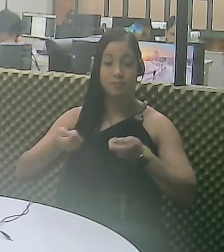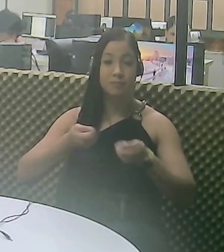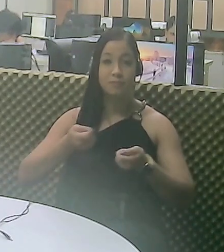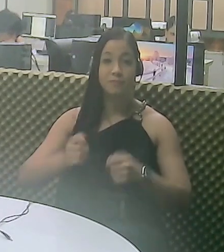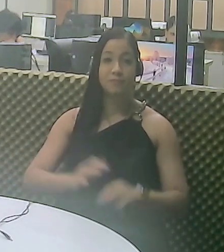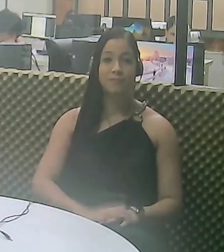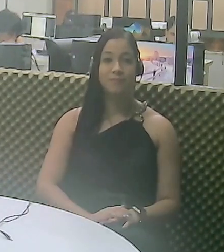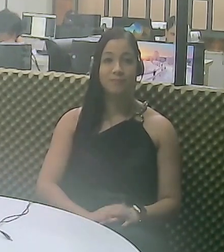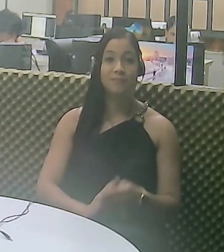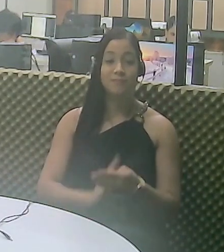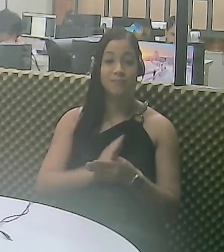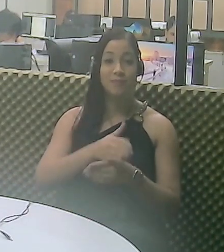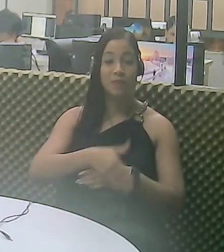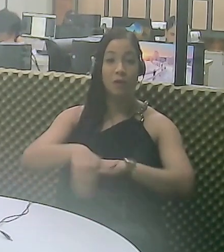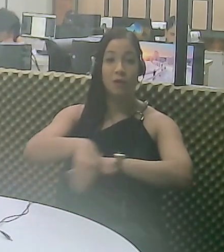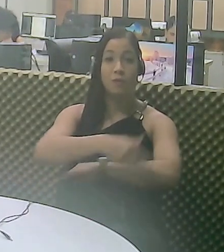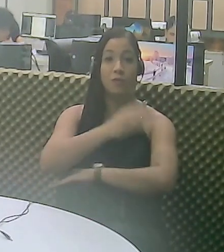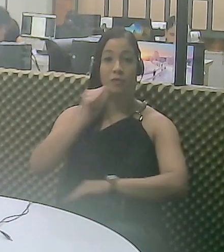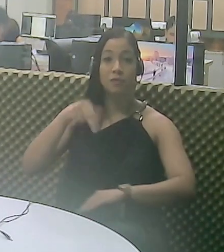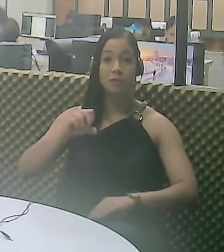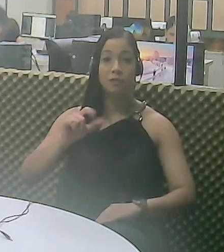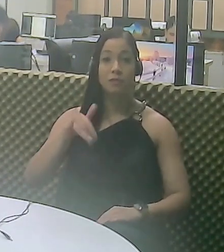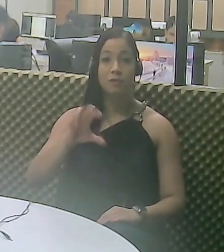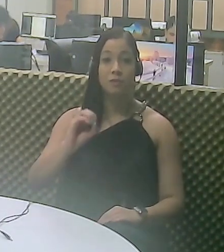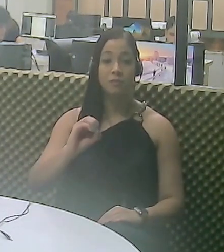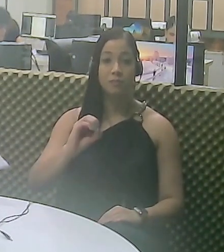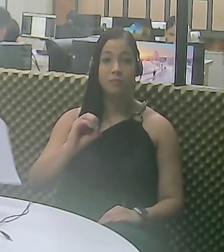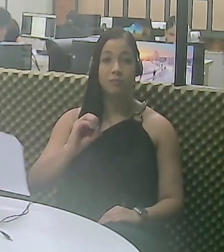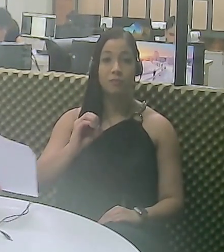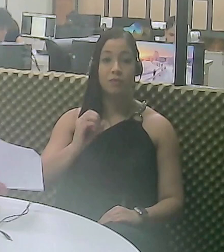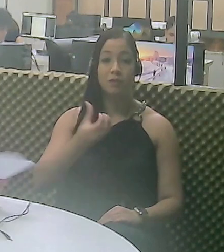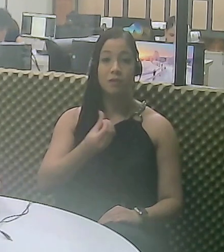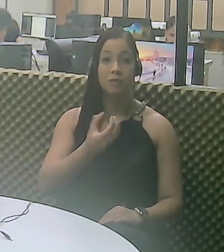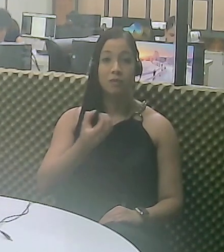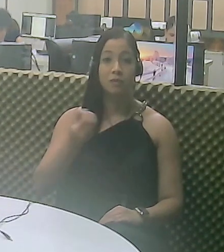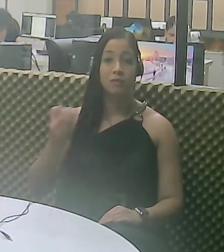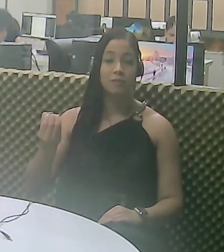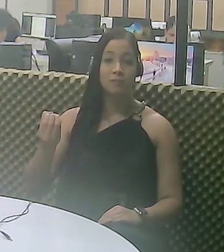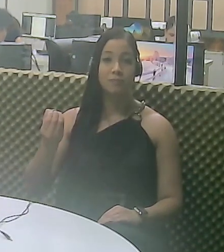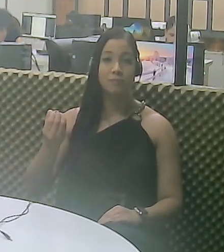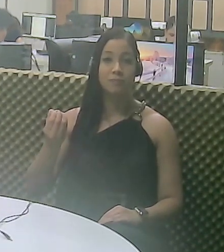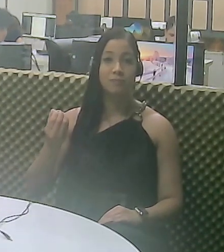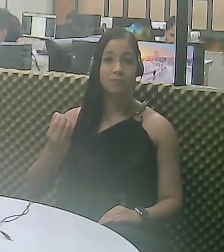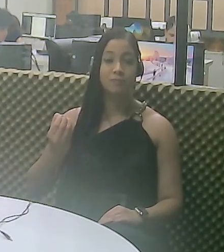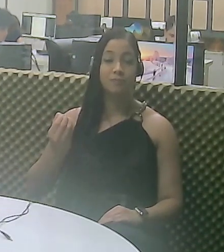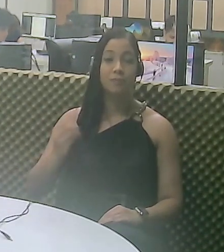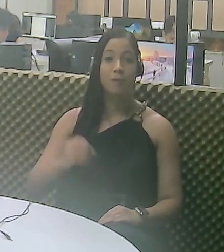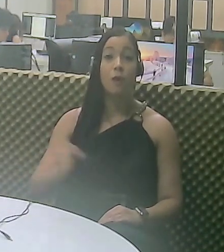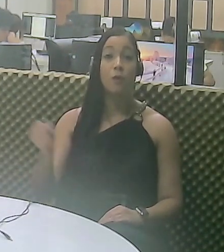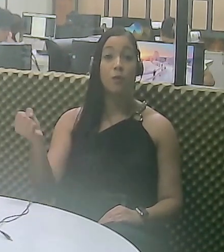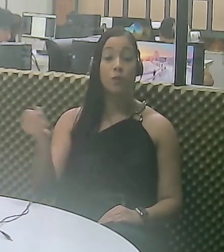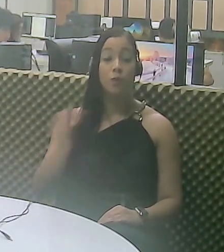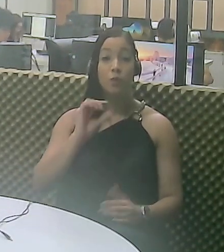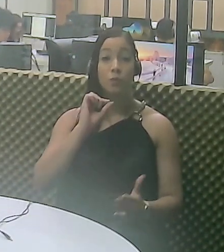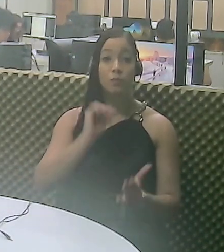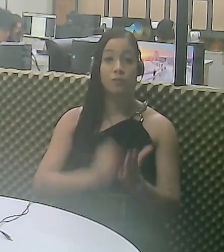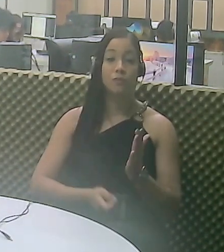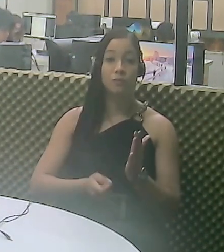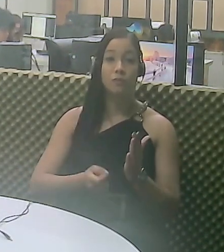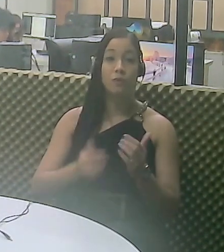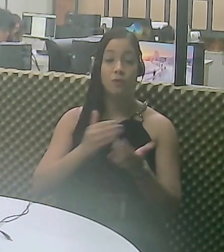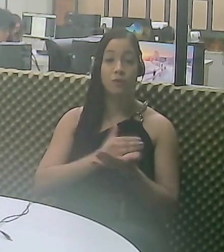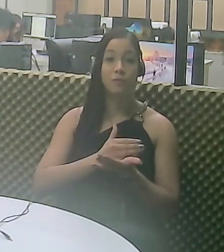Municipal, com entrada pela Avenida Anselmo Alves dos Santos, 600. Já o período para novas inscrições